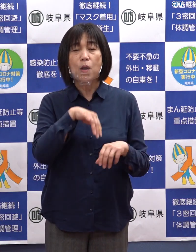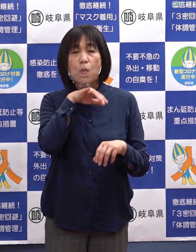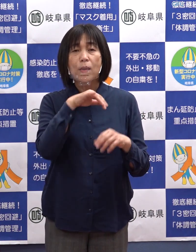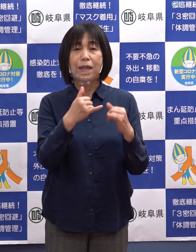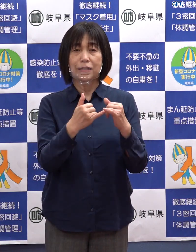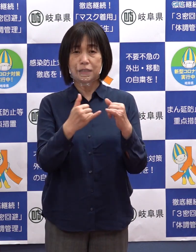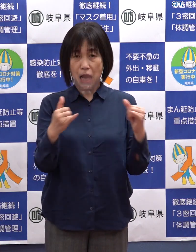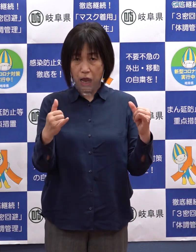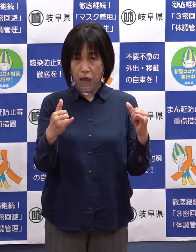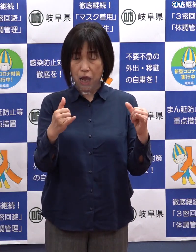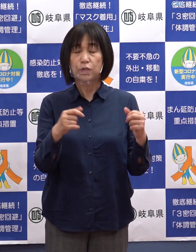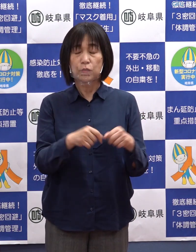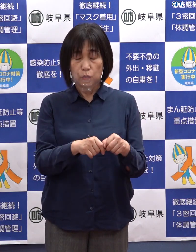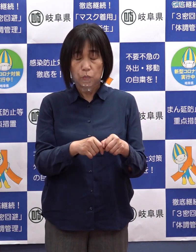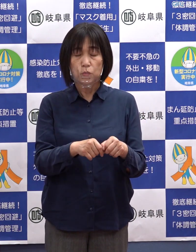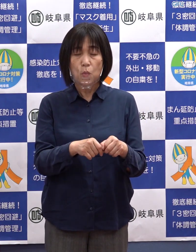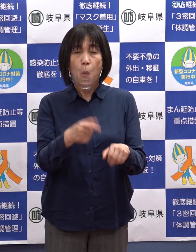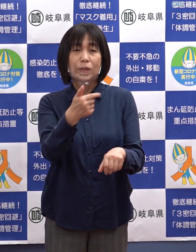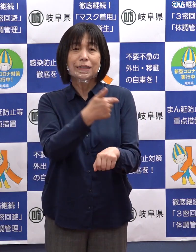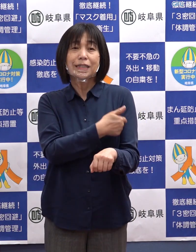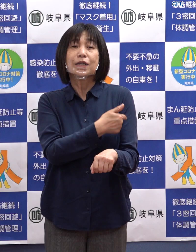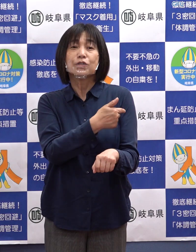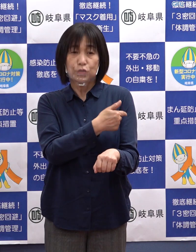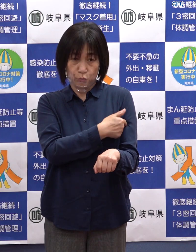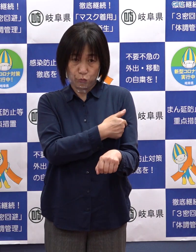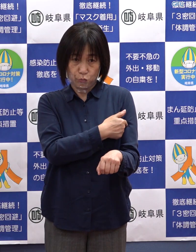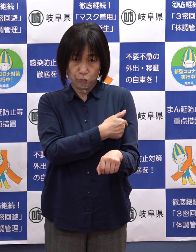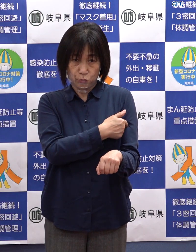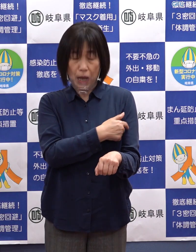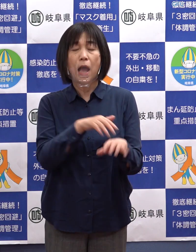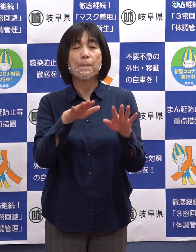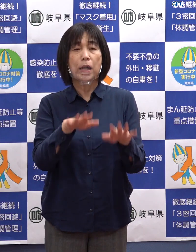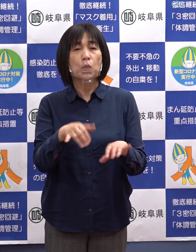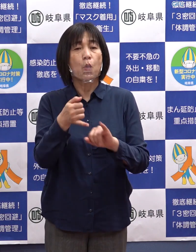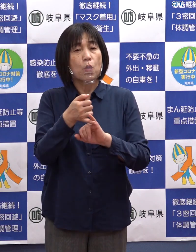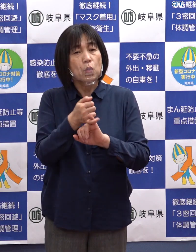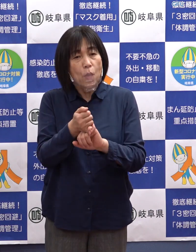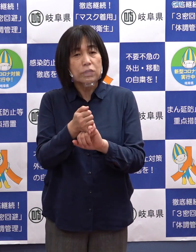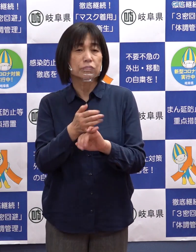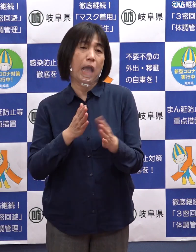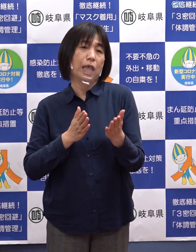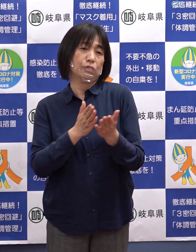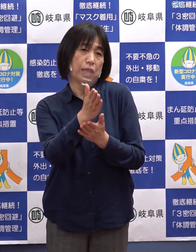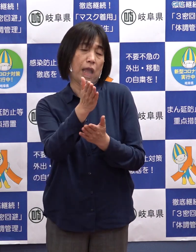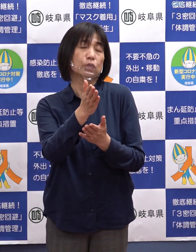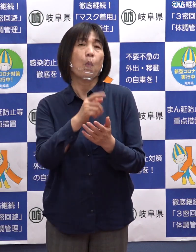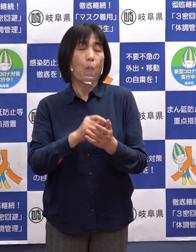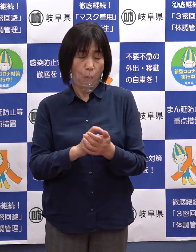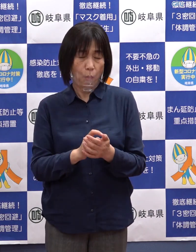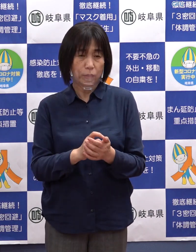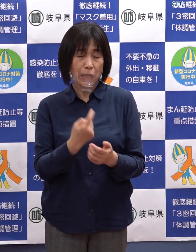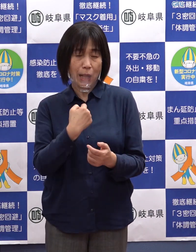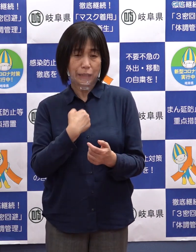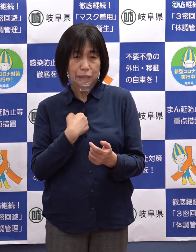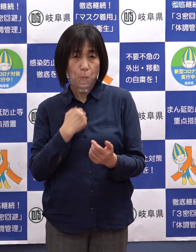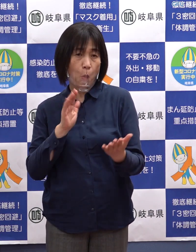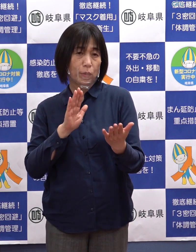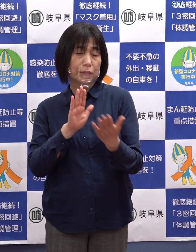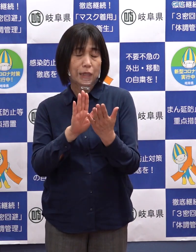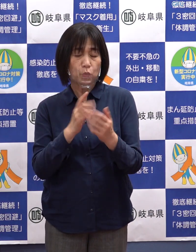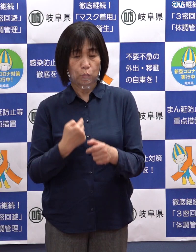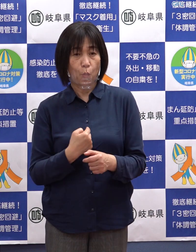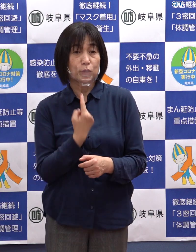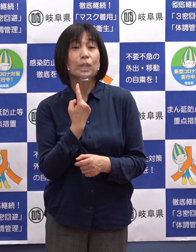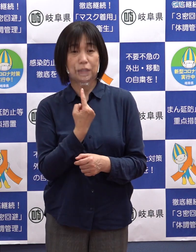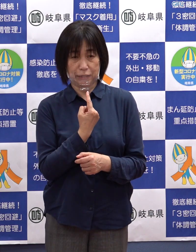接種が、まあ、今日から予約受付が始まりますので、私もその対象になる